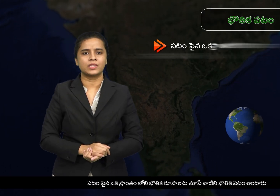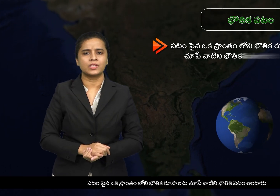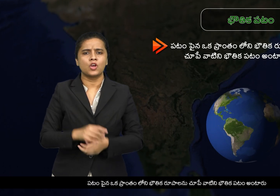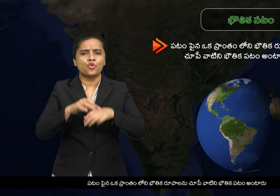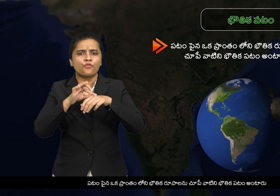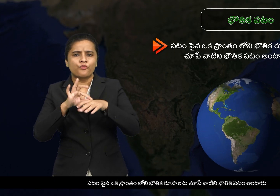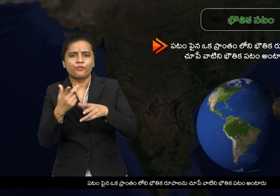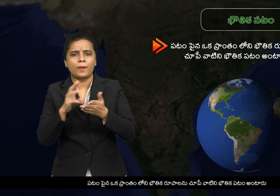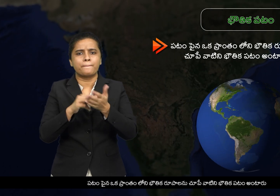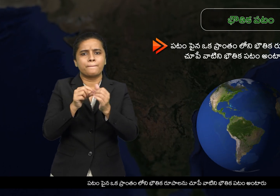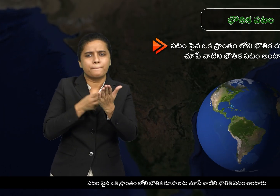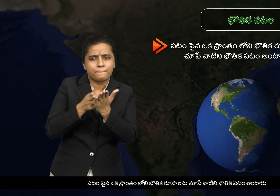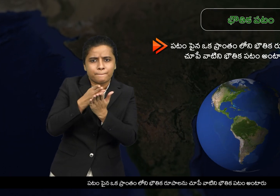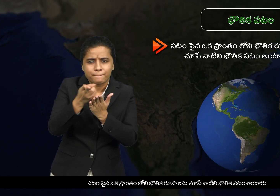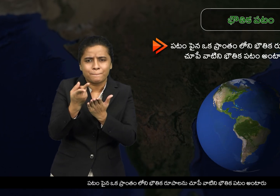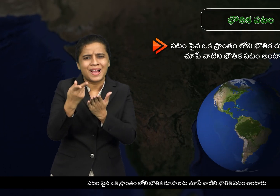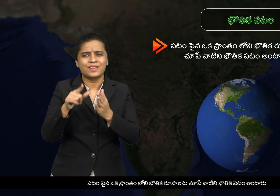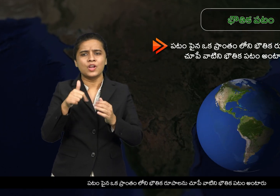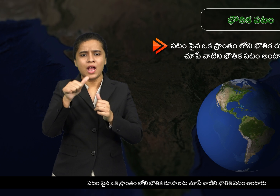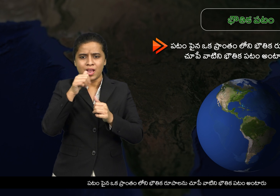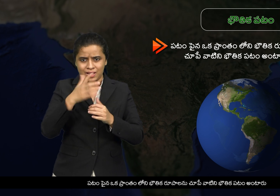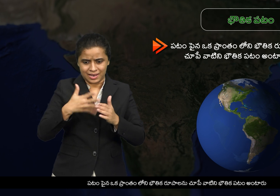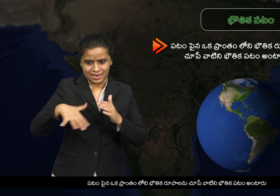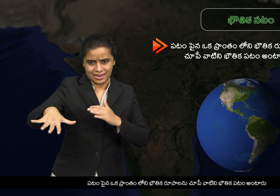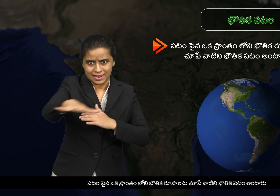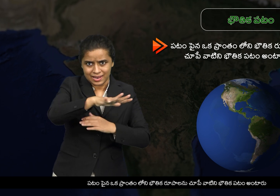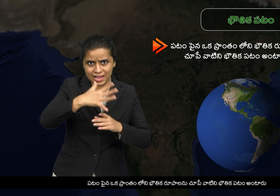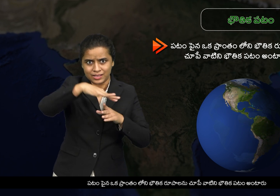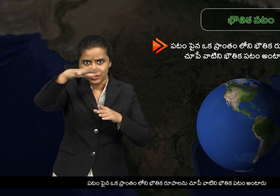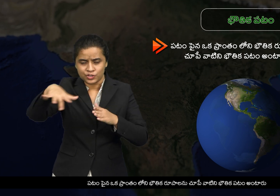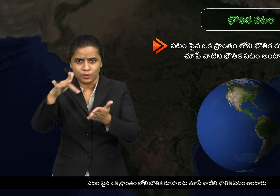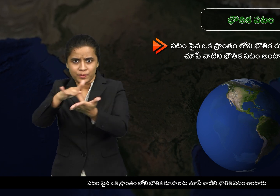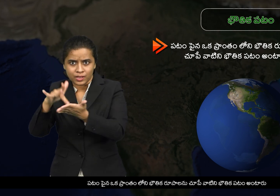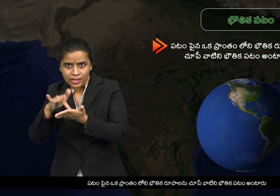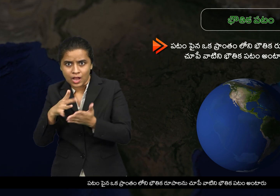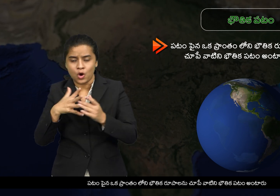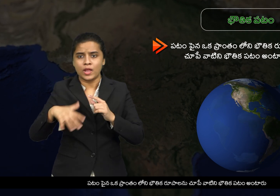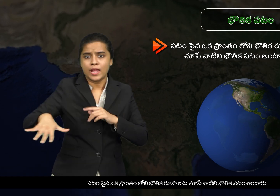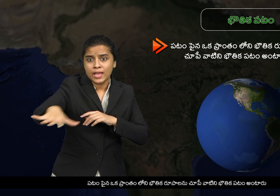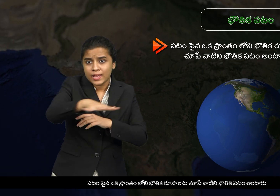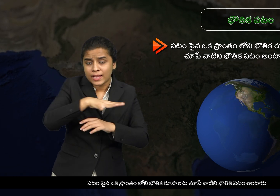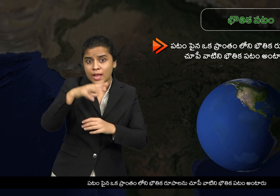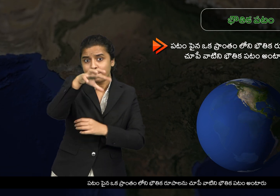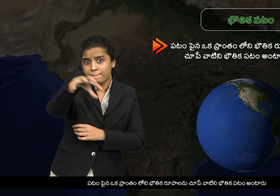పటం పైన ఒక ప్రాంతంలోని భౌతిక రూపాలను చూపే వాటిని భౌతిక పటం అంటారు.